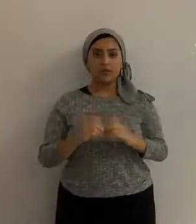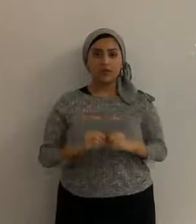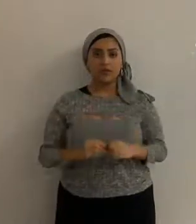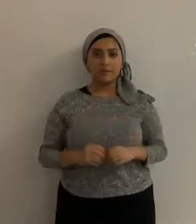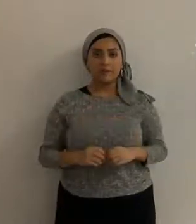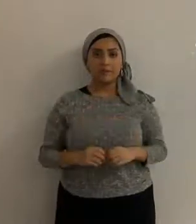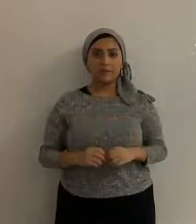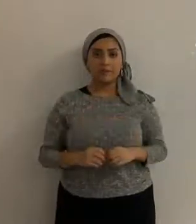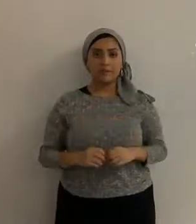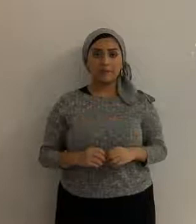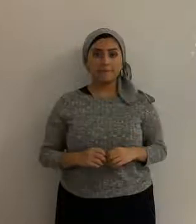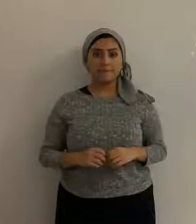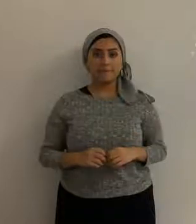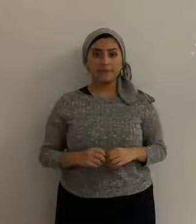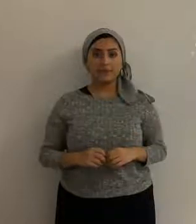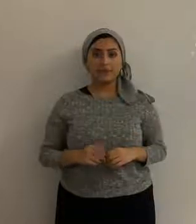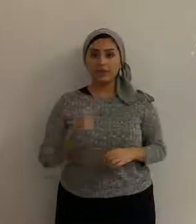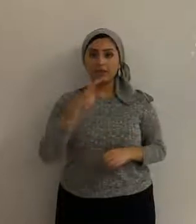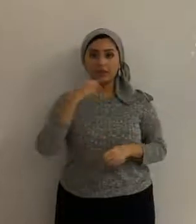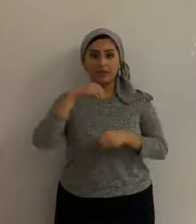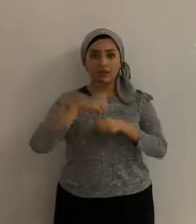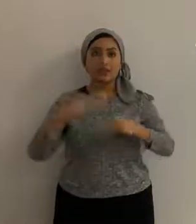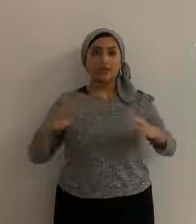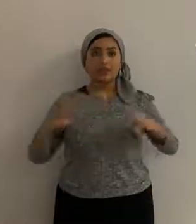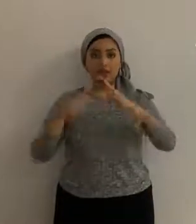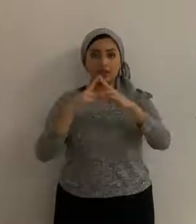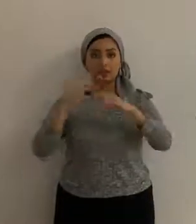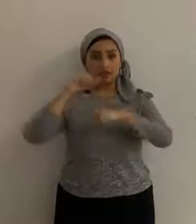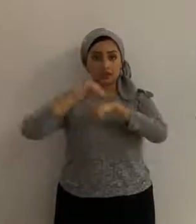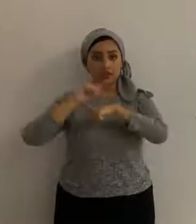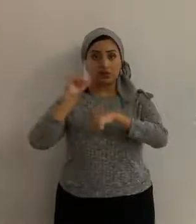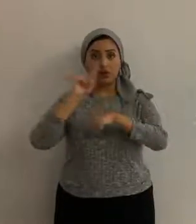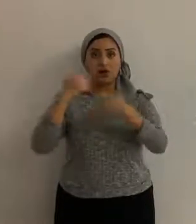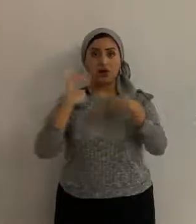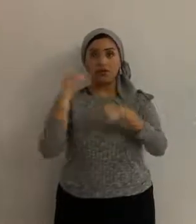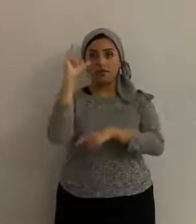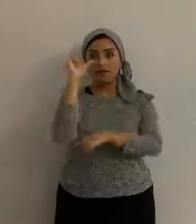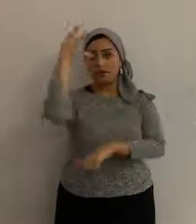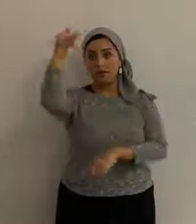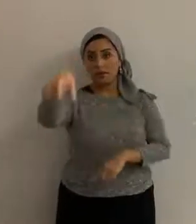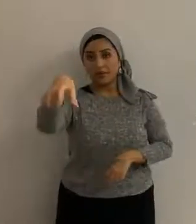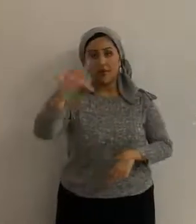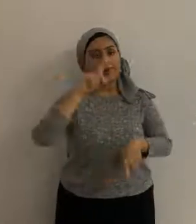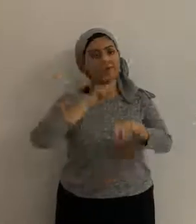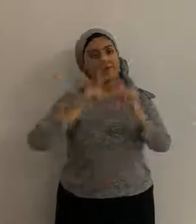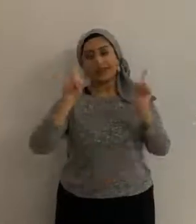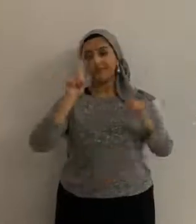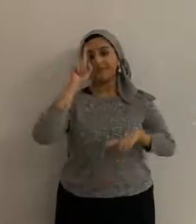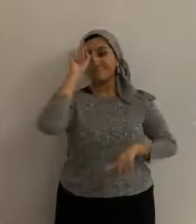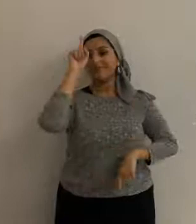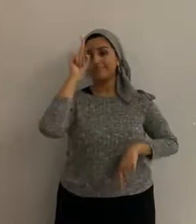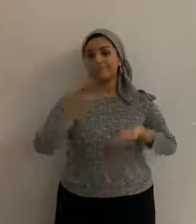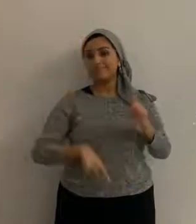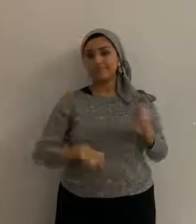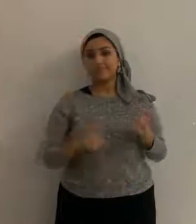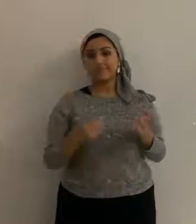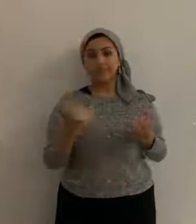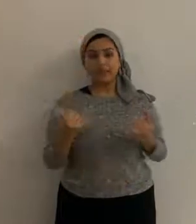lo que ellos llaman el monte del templo, es decir, donde están las mezquitas, pero eso no va a ser posible. Ahorita quiero llegar a eso en